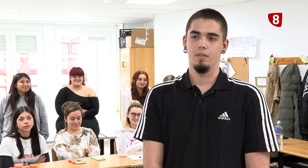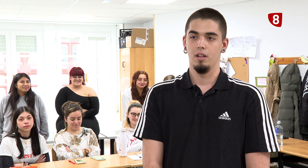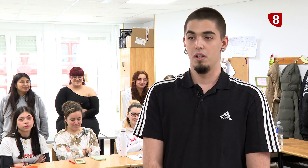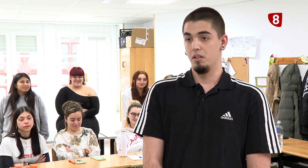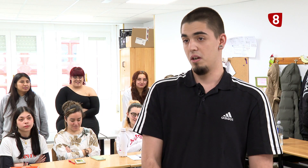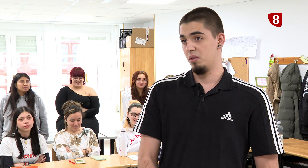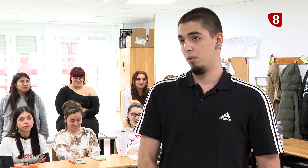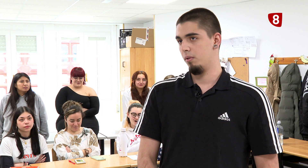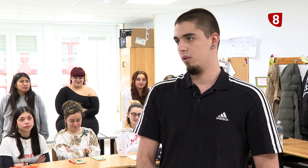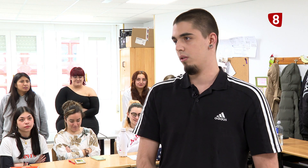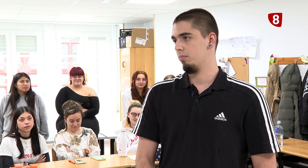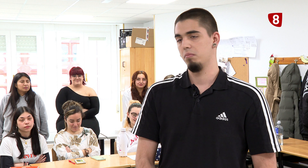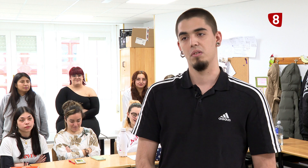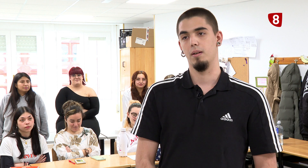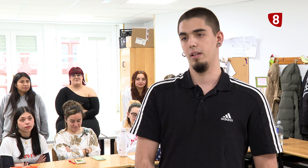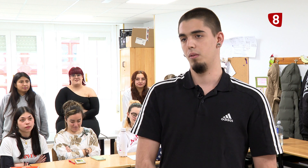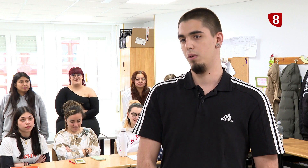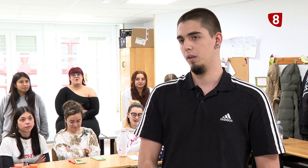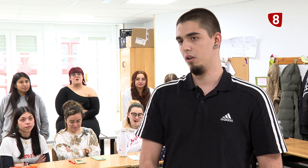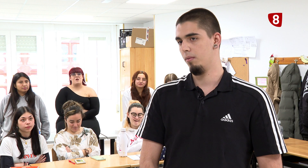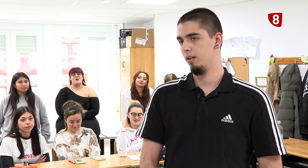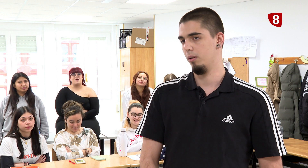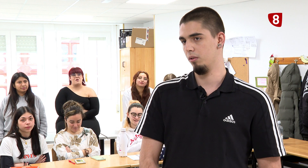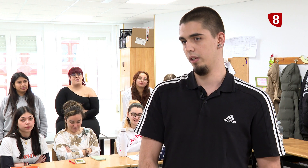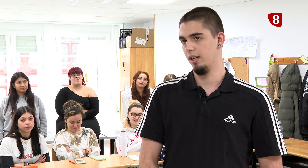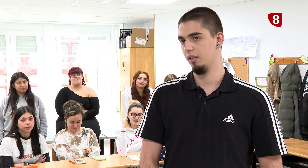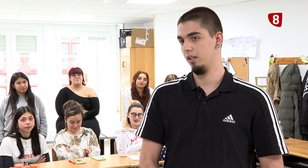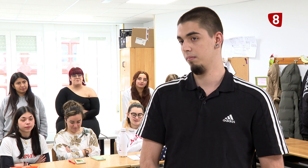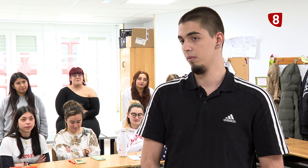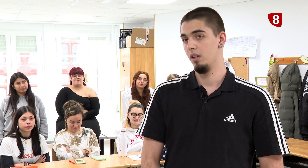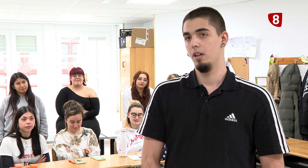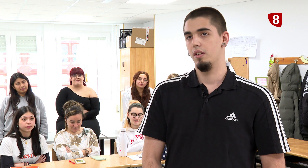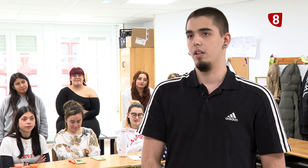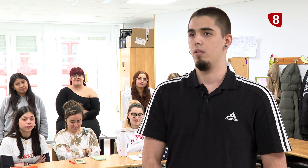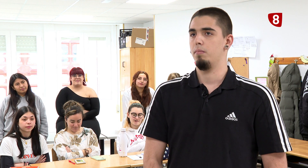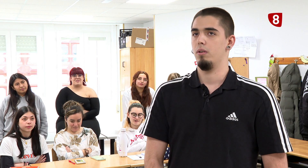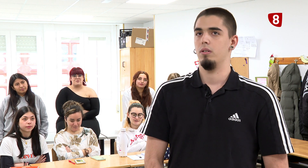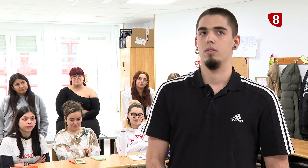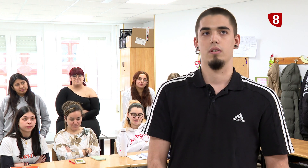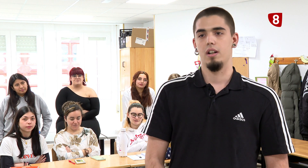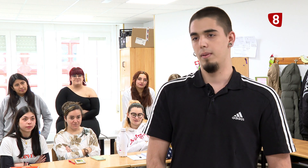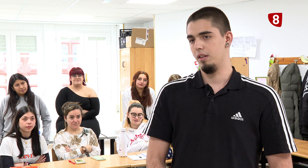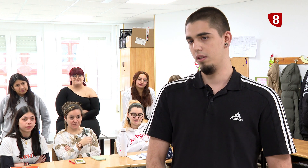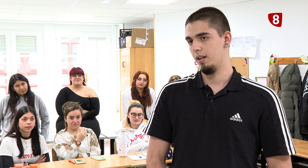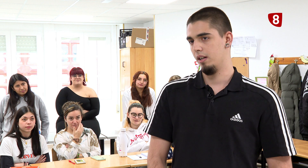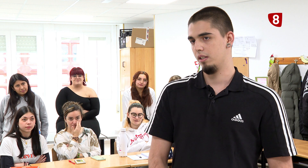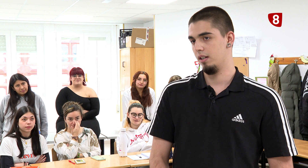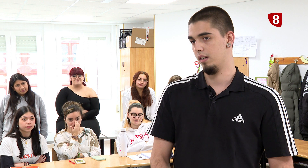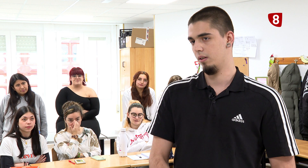Ya no solo por aprender un nuevo idioma, poder comunicarte, sino por la eliminación de barreras a la hora